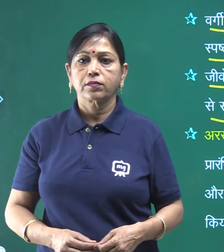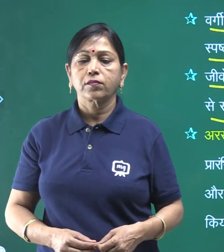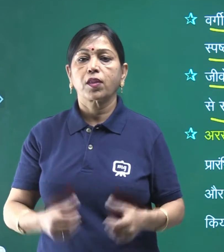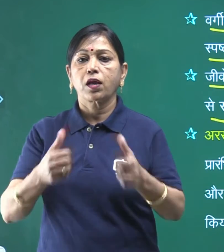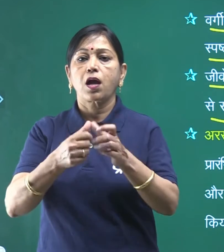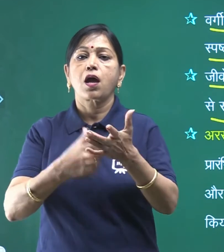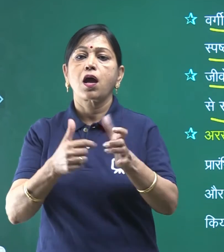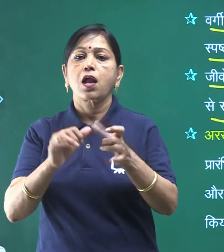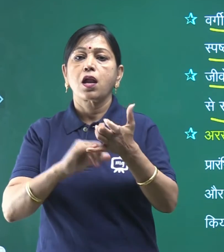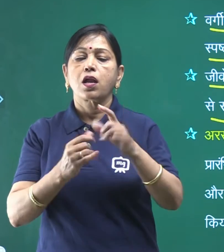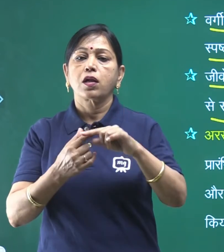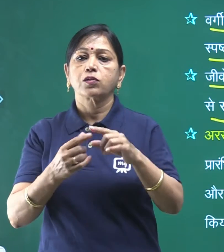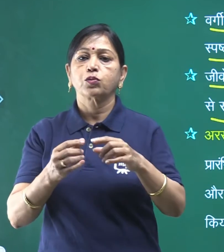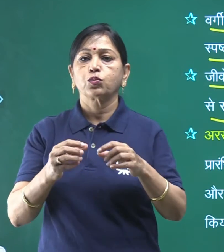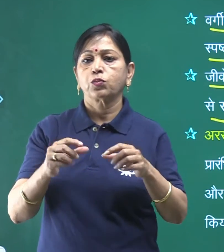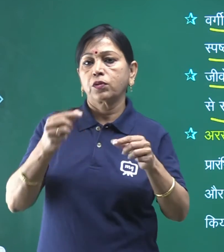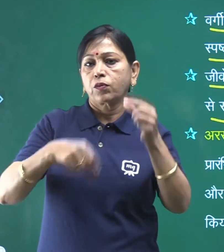अरस्तु ने